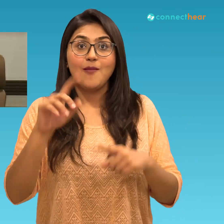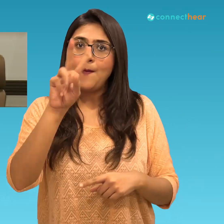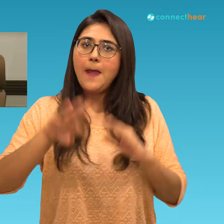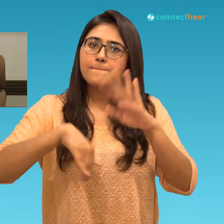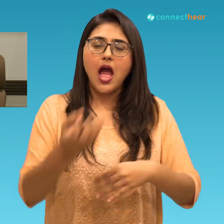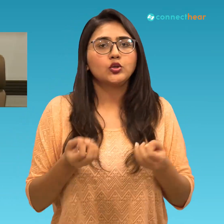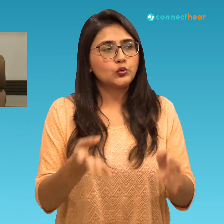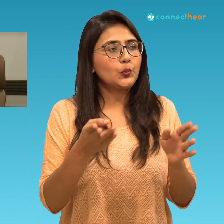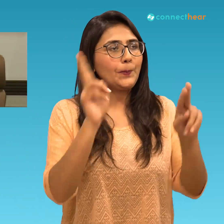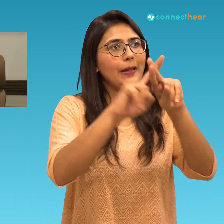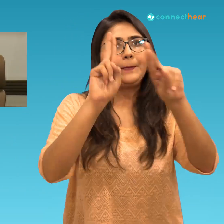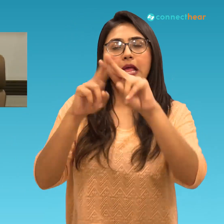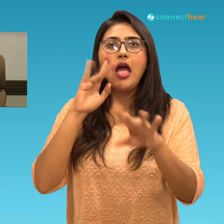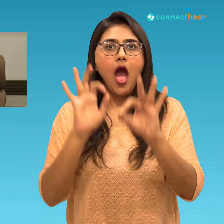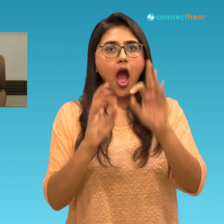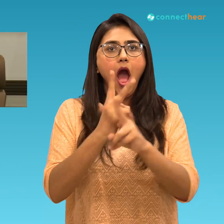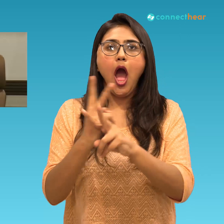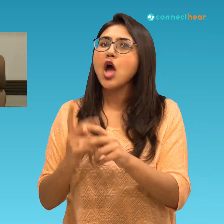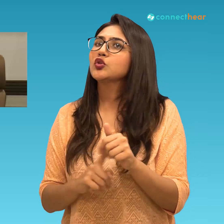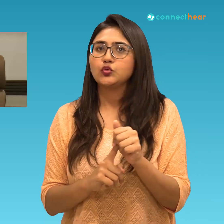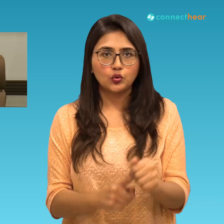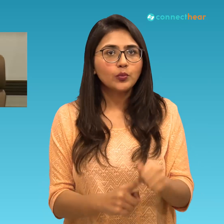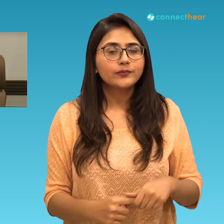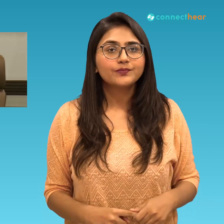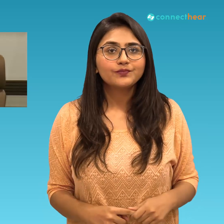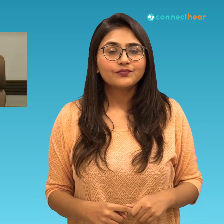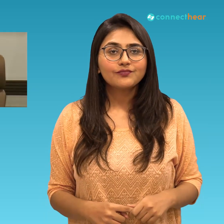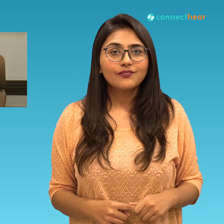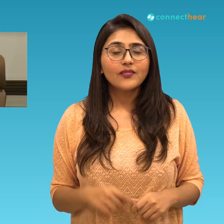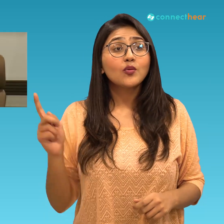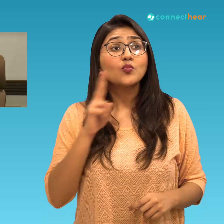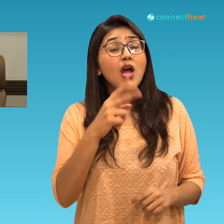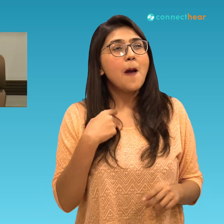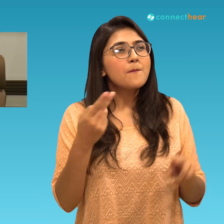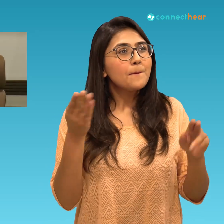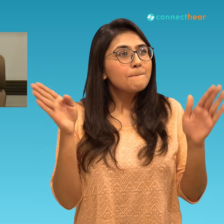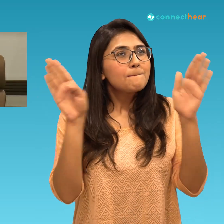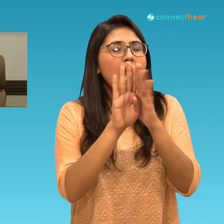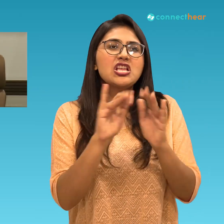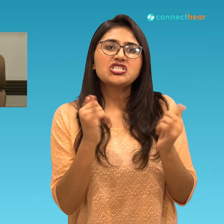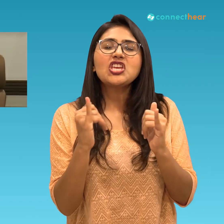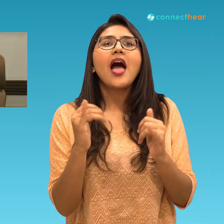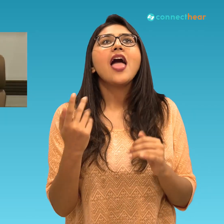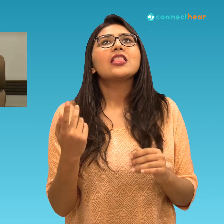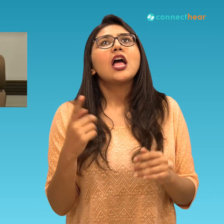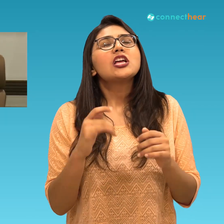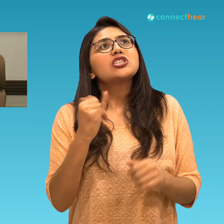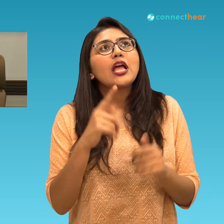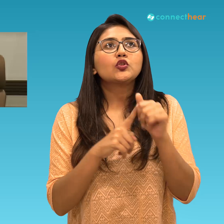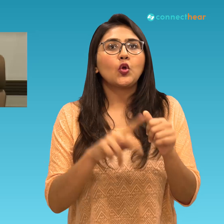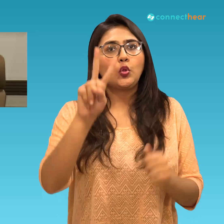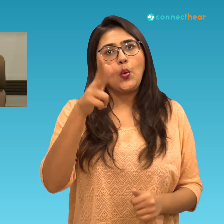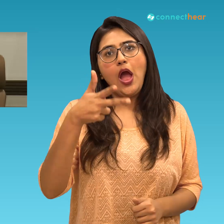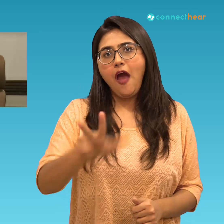इसे वी आर गोइंग टू क्लोज इट फॉर मिनिमम पीरियड जो है वो 2 हफ्ते का है,